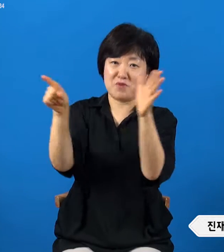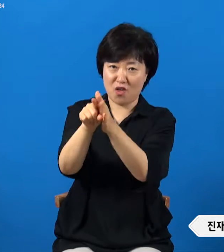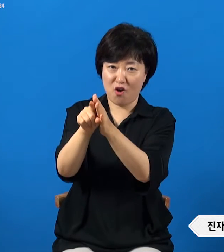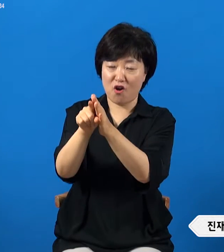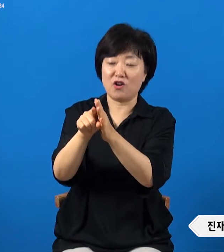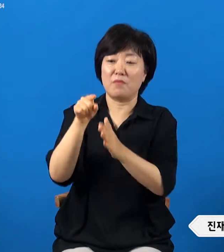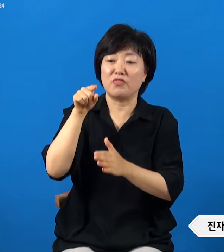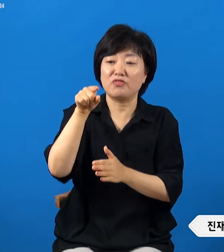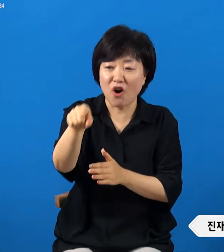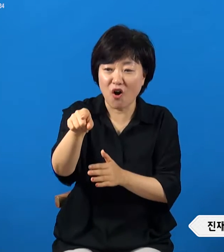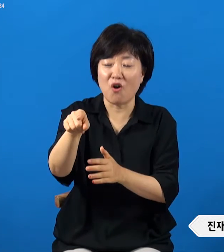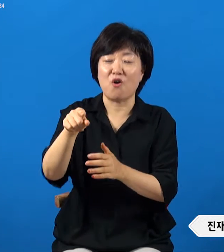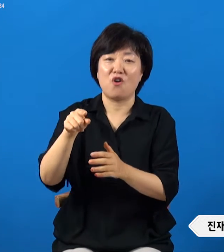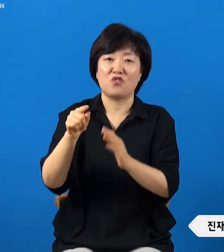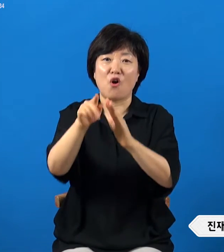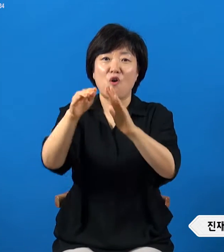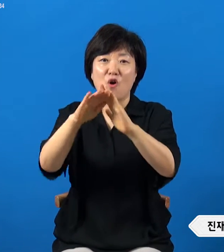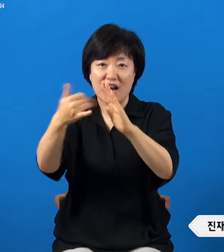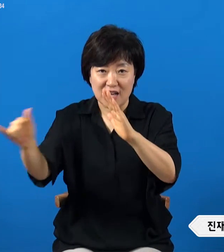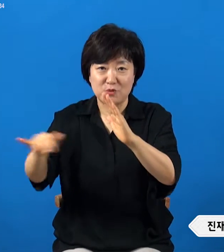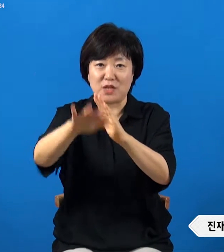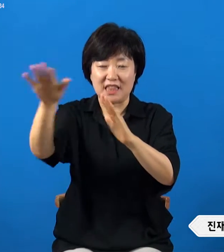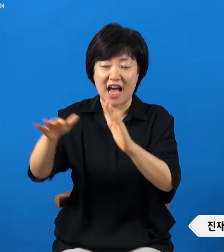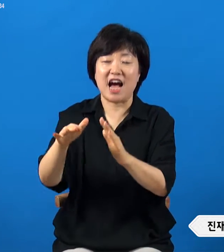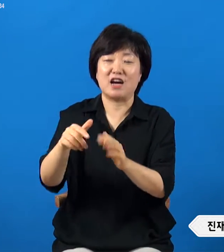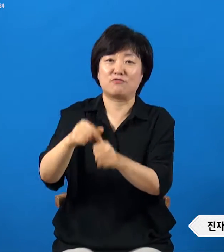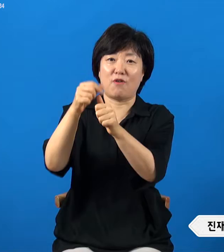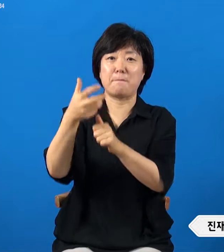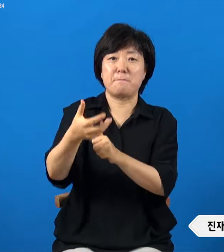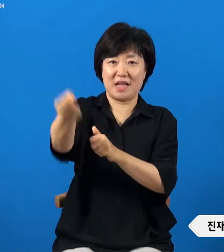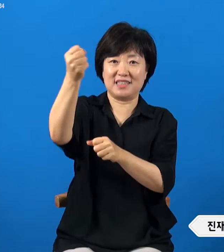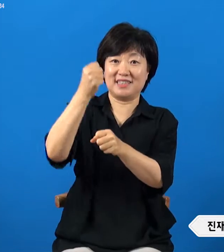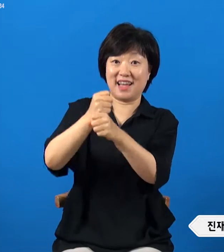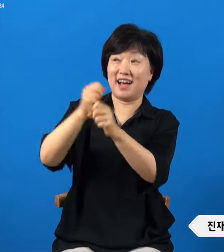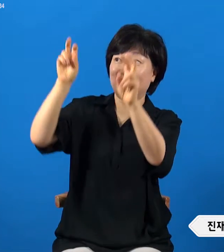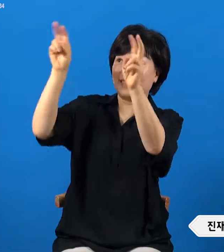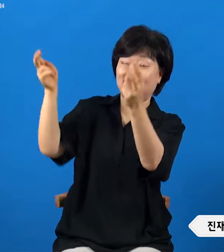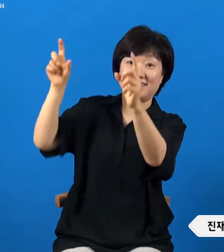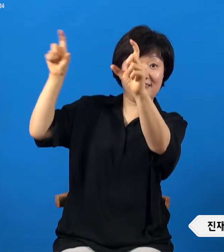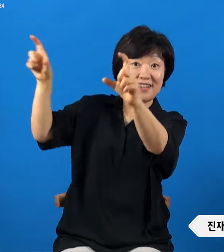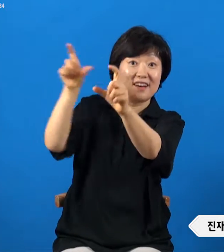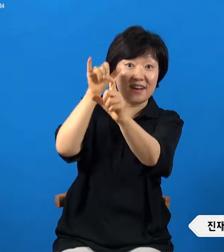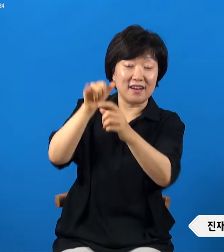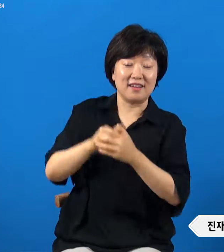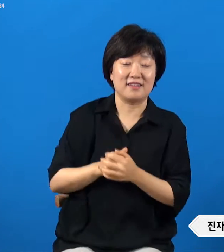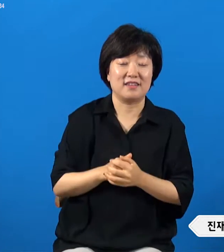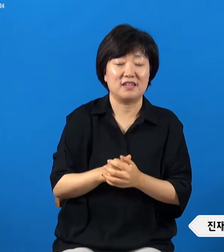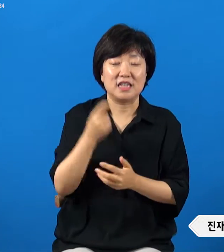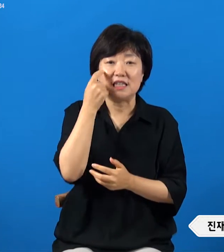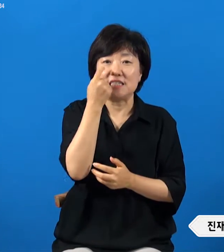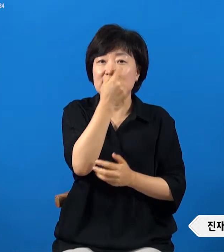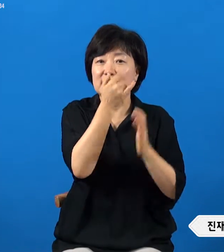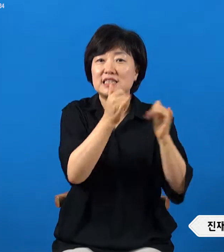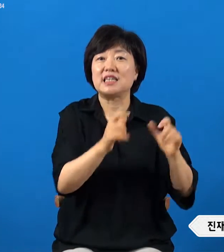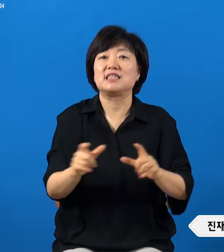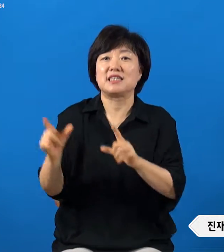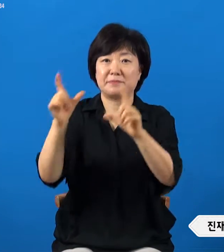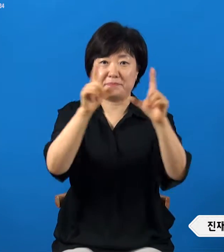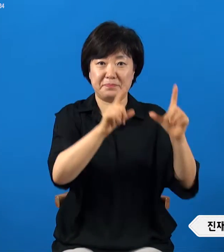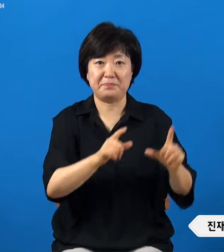구원을 받으리라. 오늘 이 증인의 삶 가운데 나타난 그들의 모습은 과연